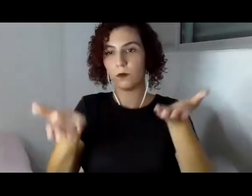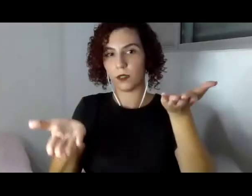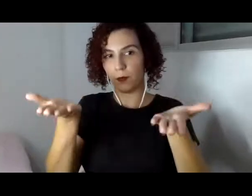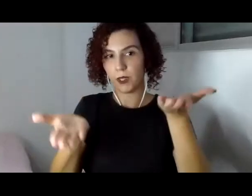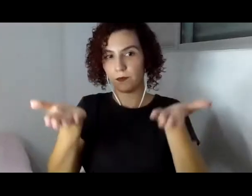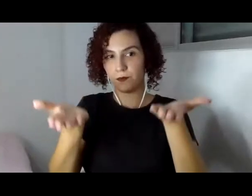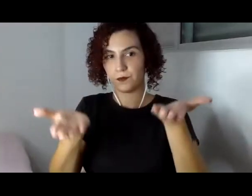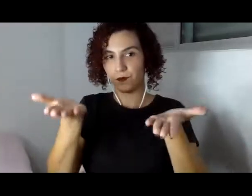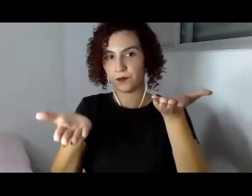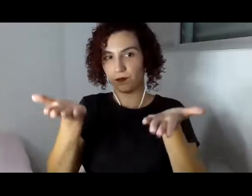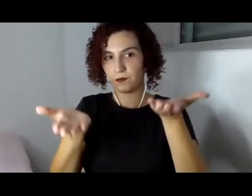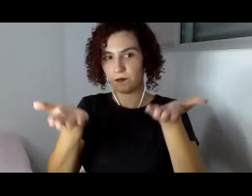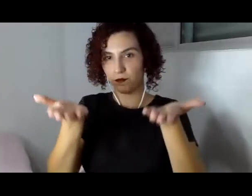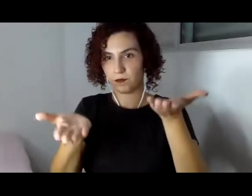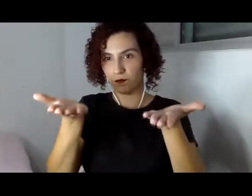Ou Libra.